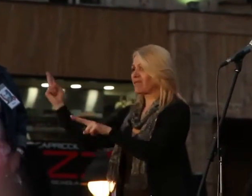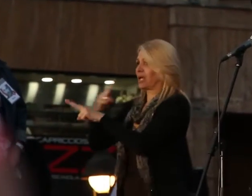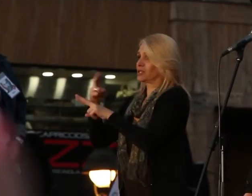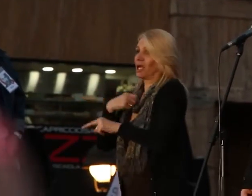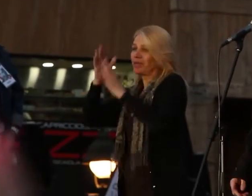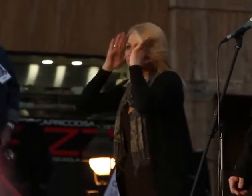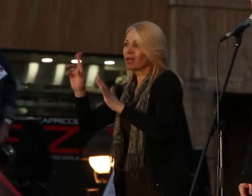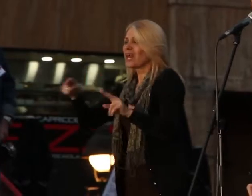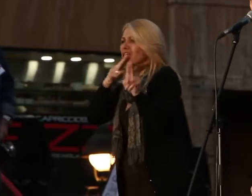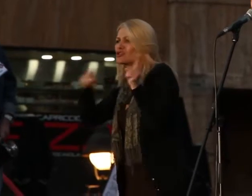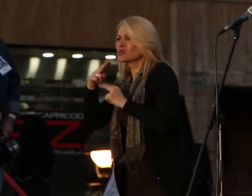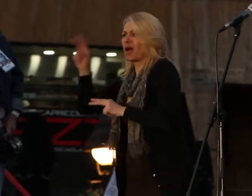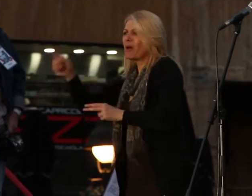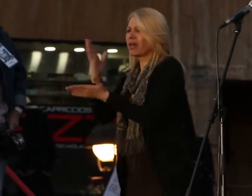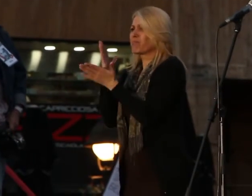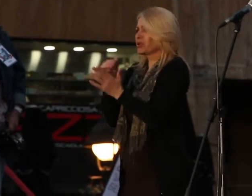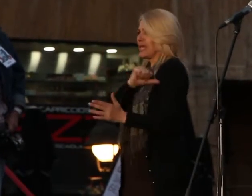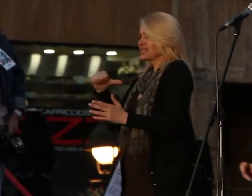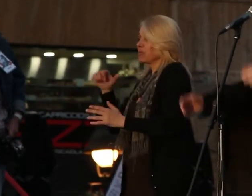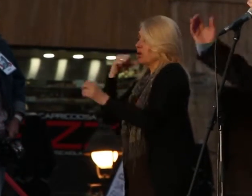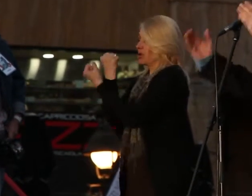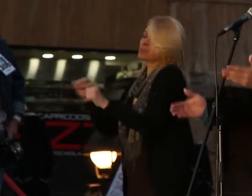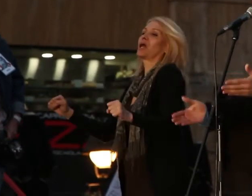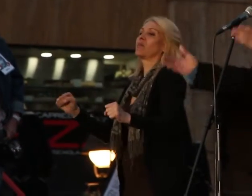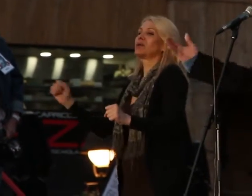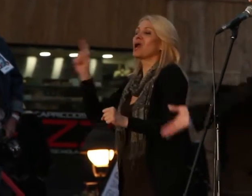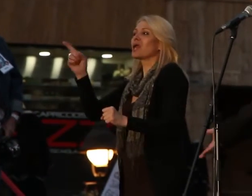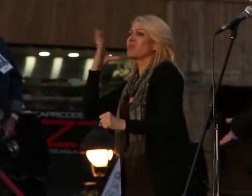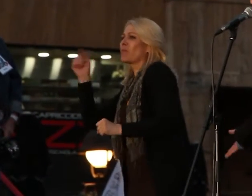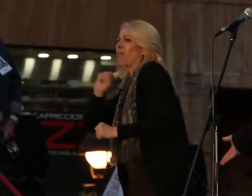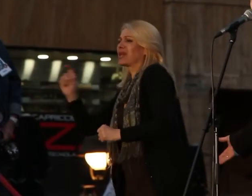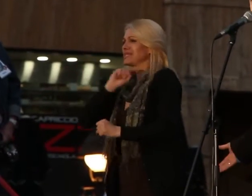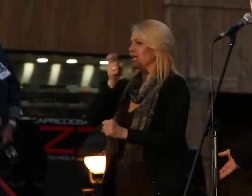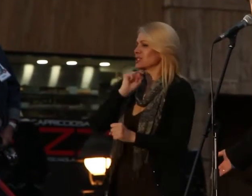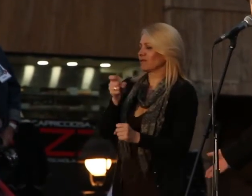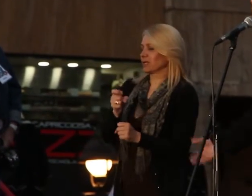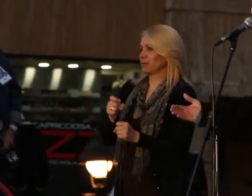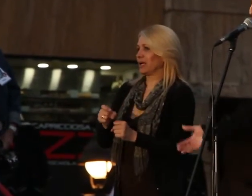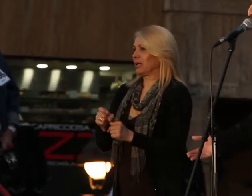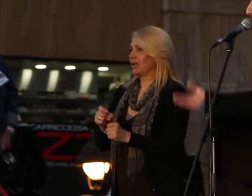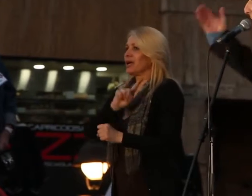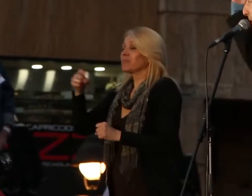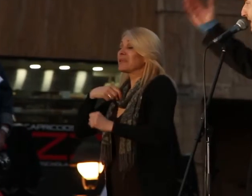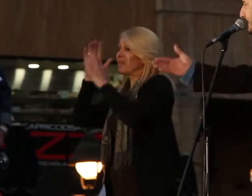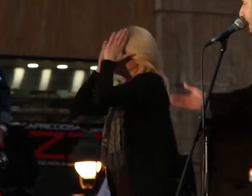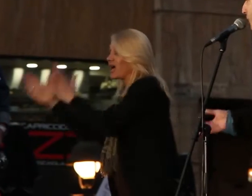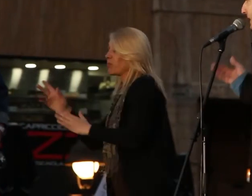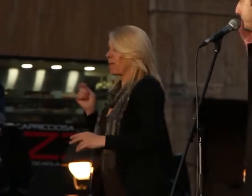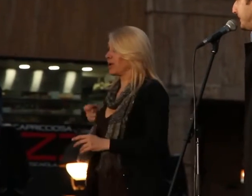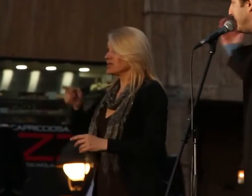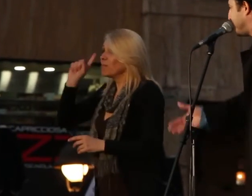Mi verujemo da sudstvo mora da bude nezavisno i slobodno. Ni po babu, ni po stričevima. Mi verujemo